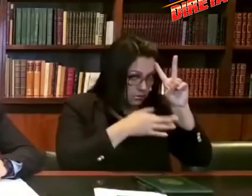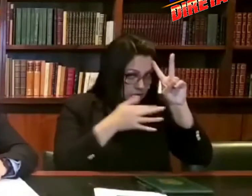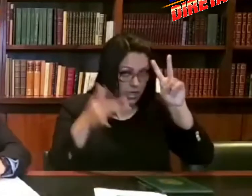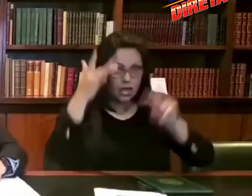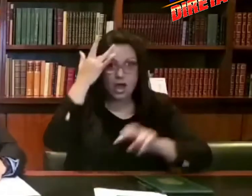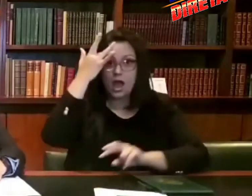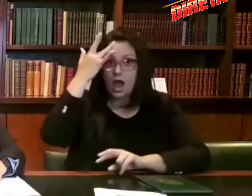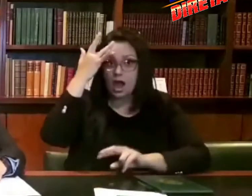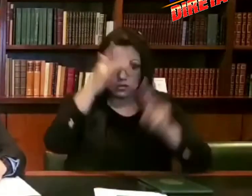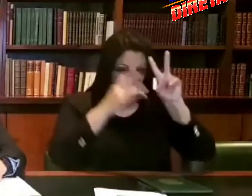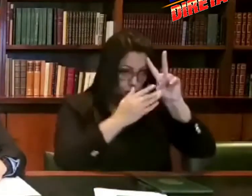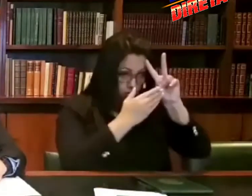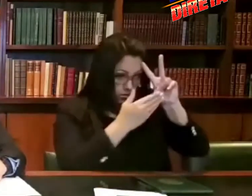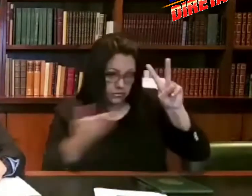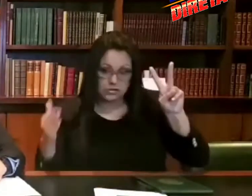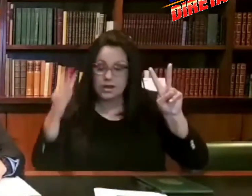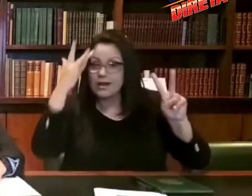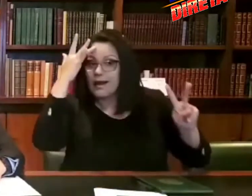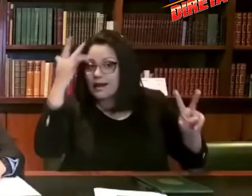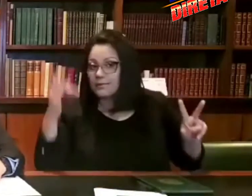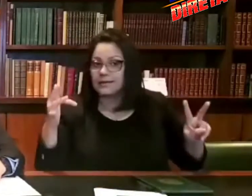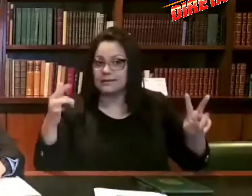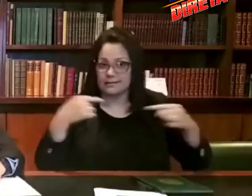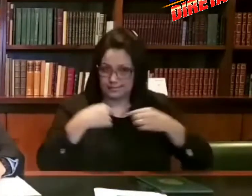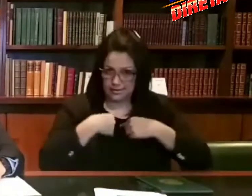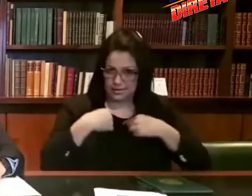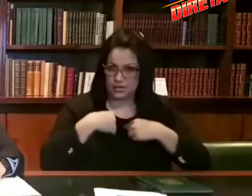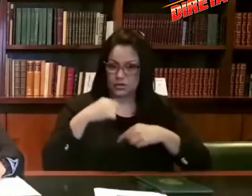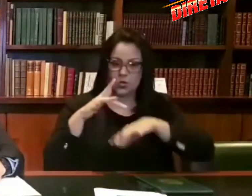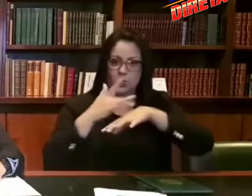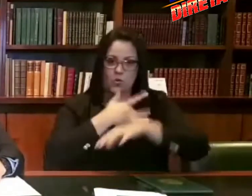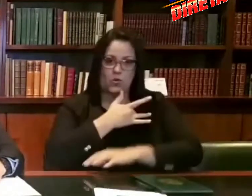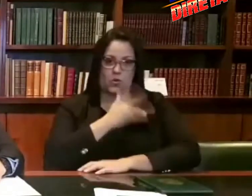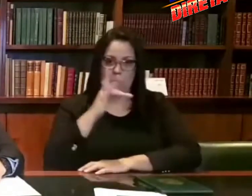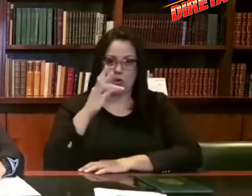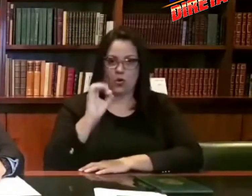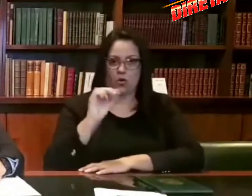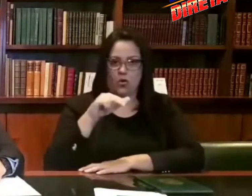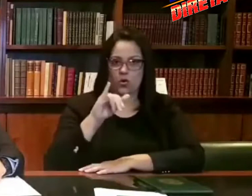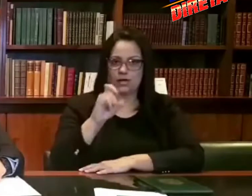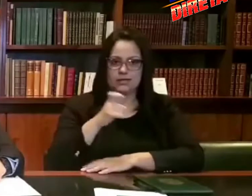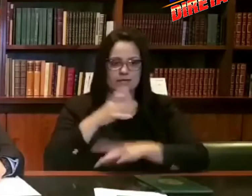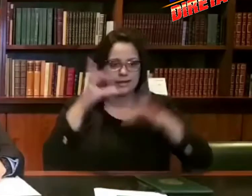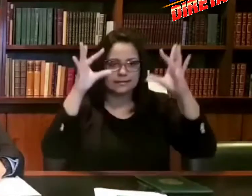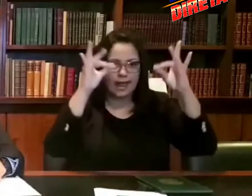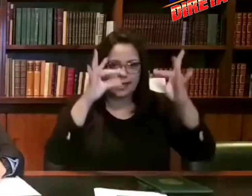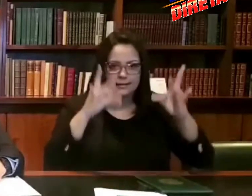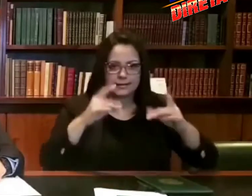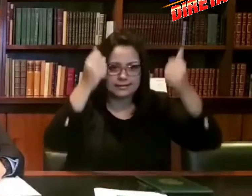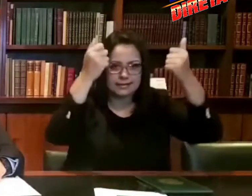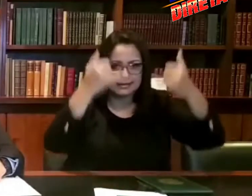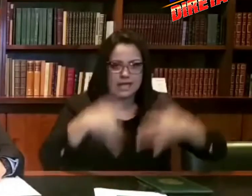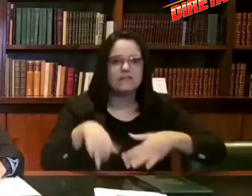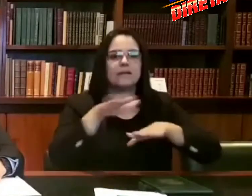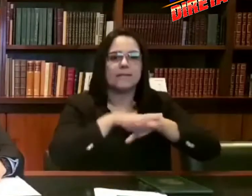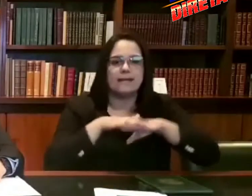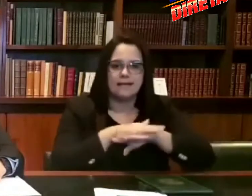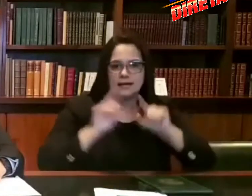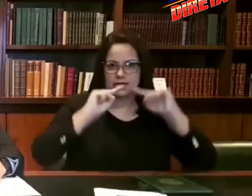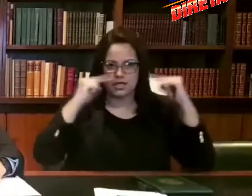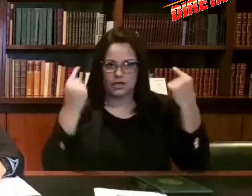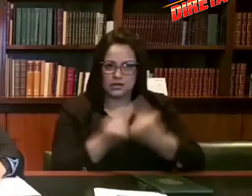às 15h, eu e o ministro Onyx vamos dar todos os detalhes, vamos ficar mais de 1, 2 horas